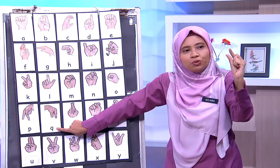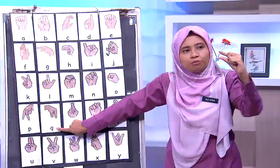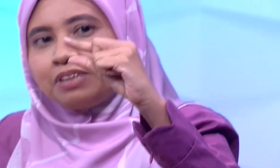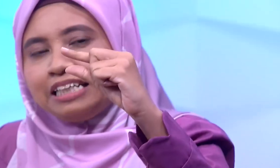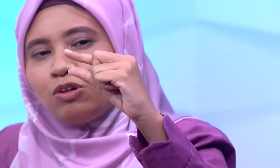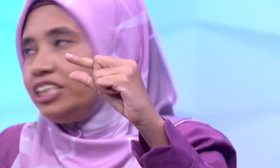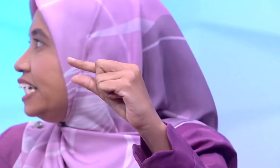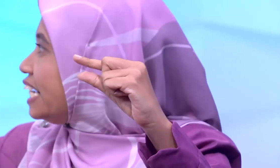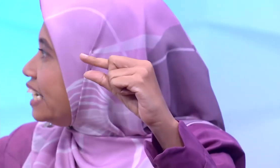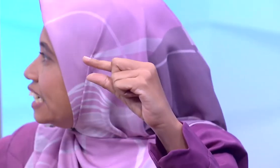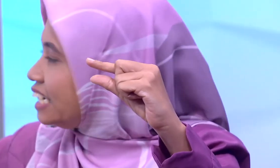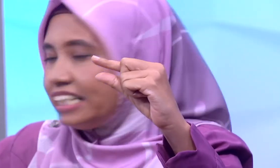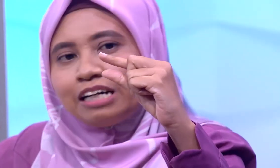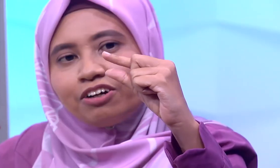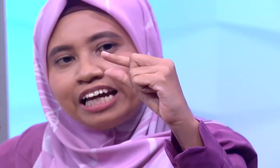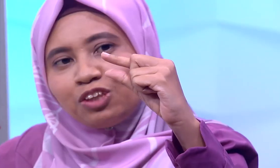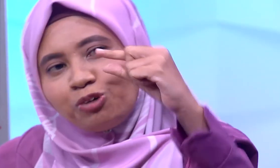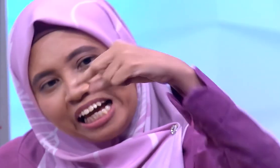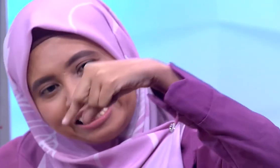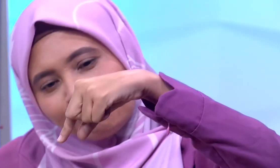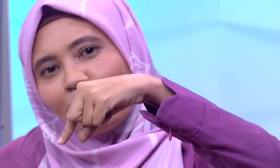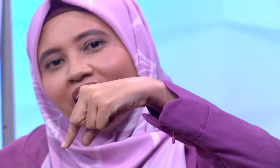kwetio jika Indonesia Oke tunggu